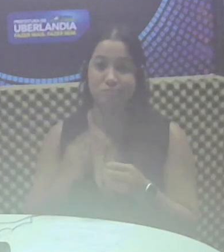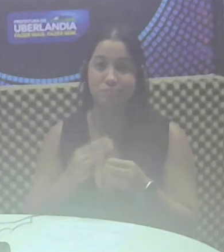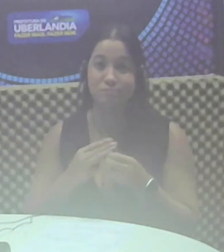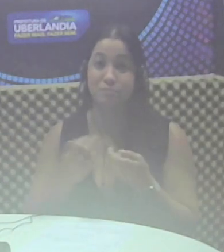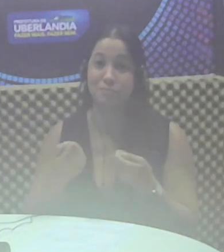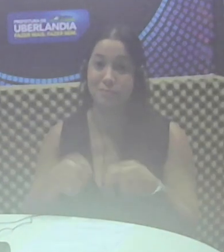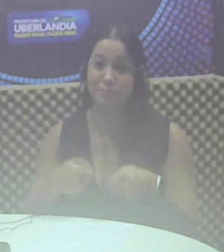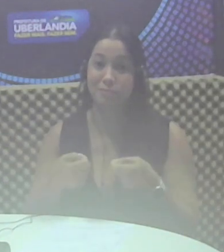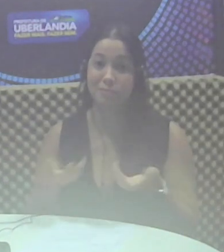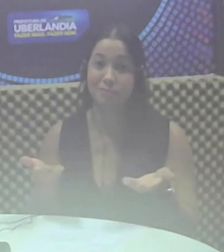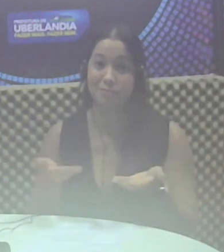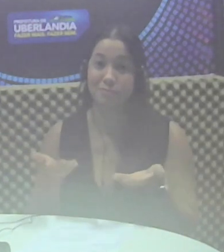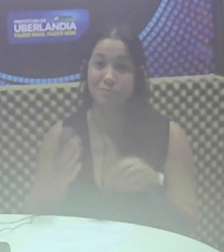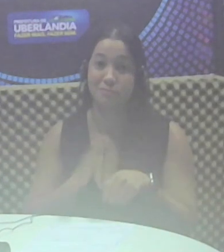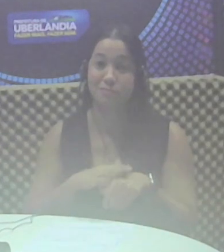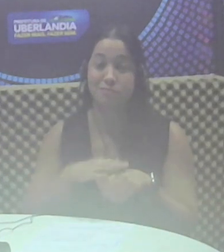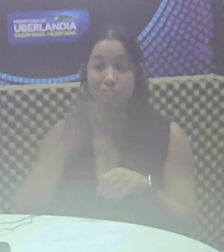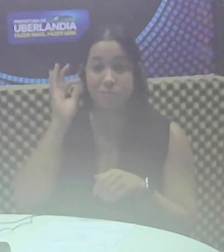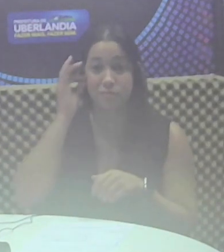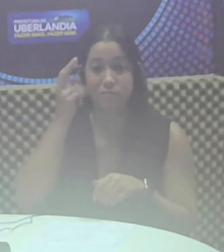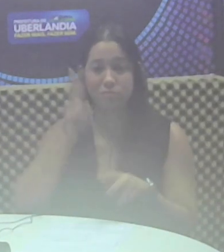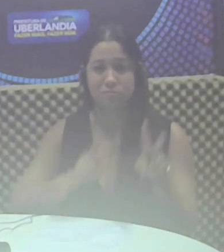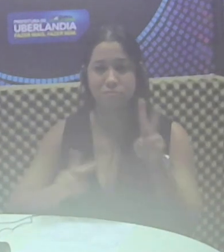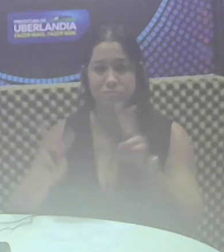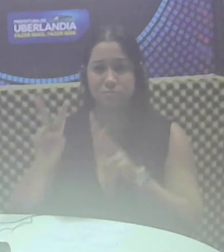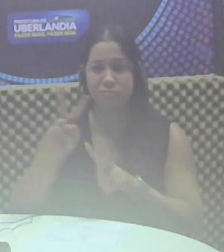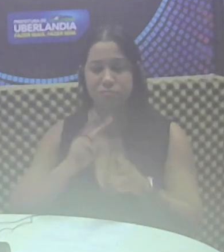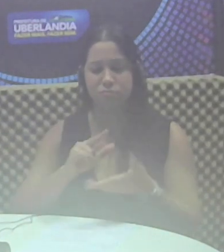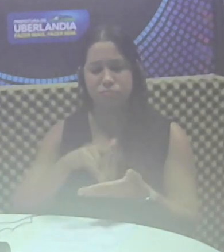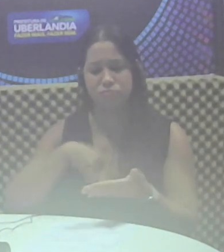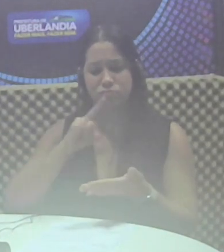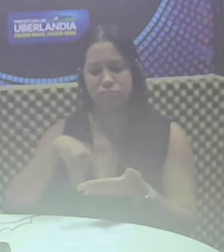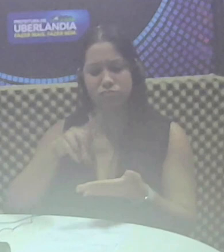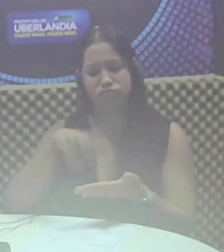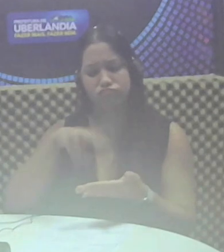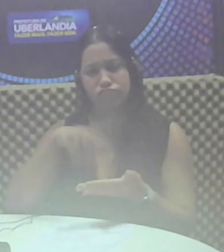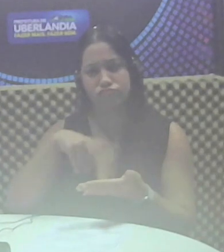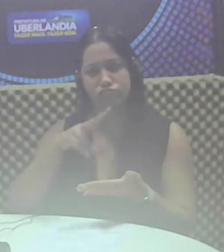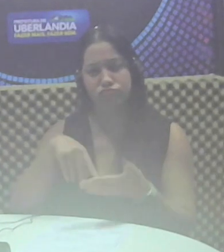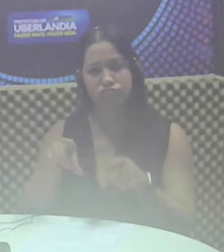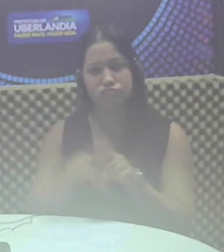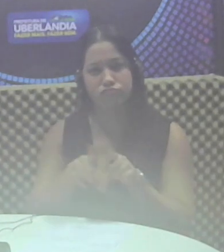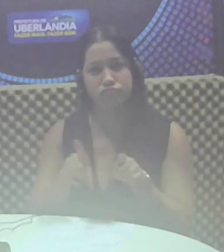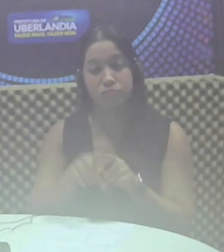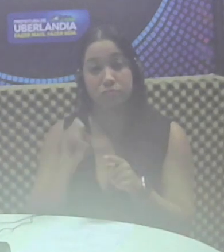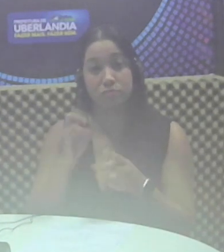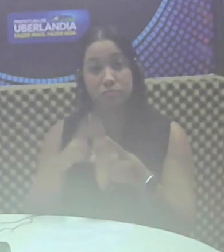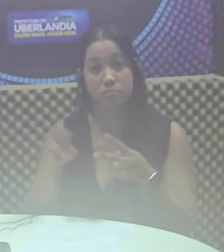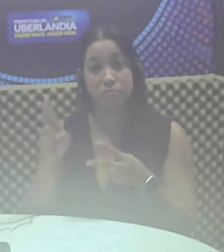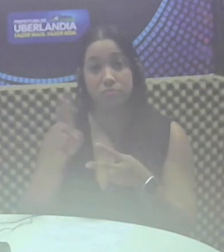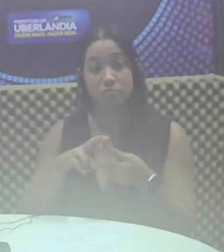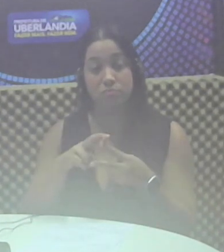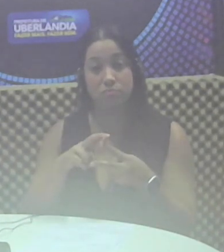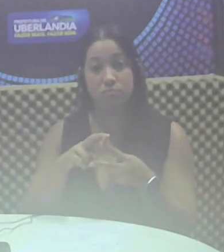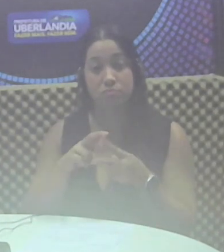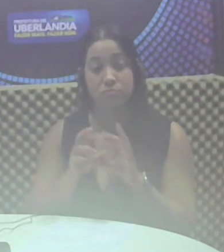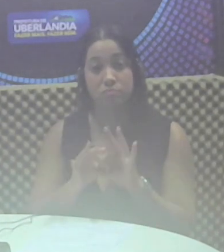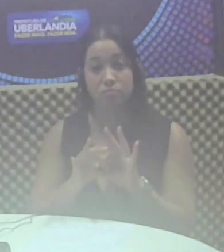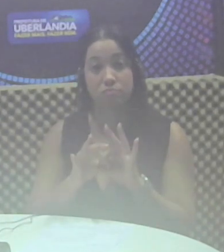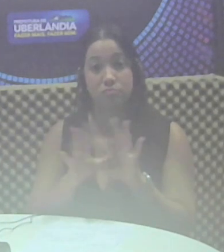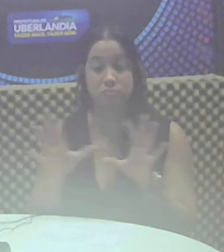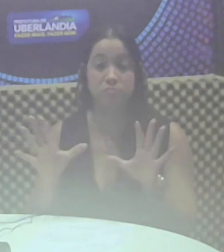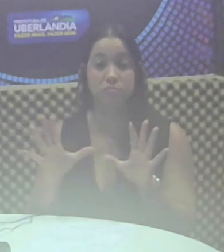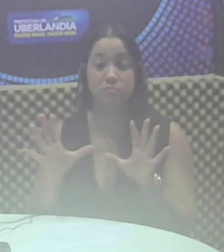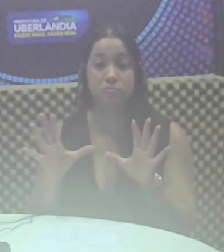precisa agora de tempo hábil para avaliar o teor das documentações, bem como se os recursos que poderão ser disponibilizados